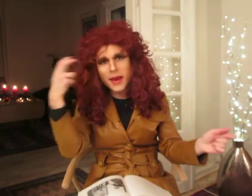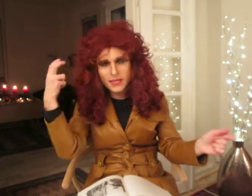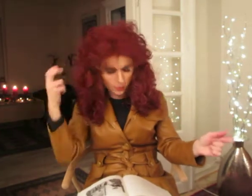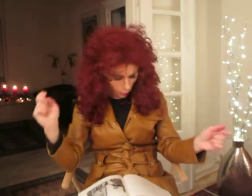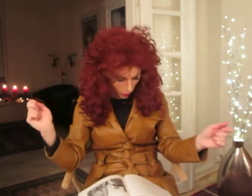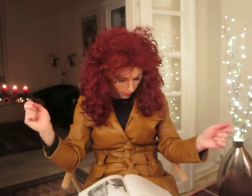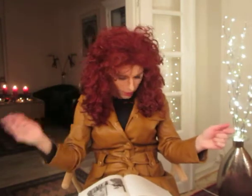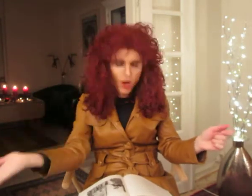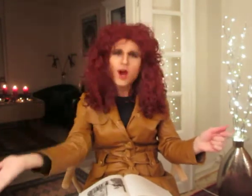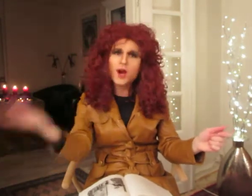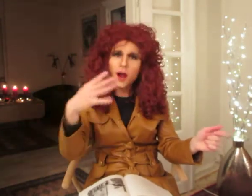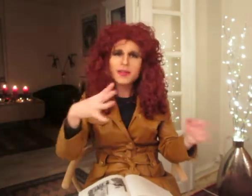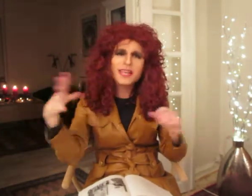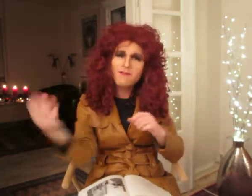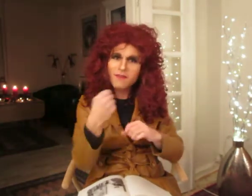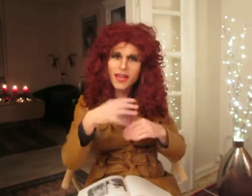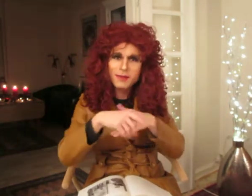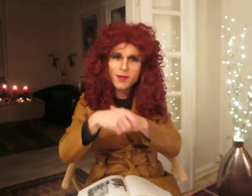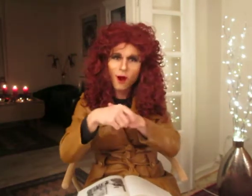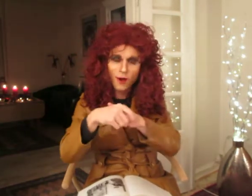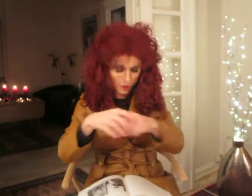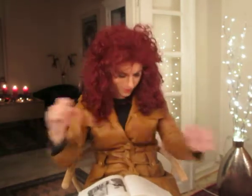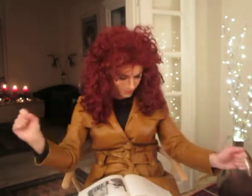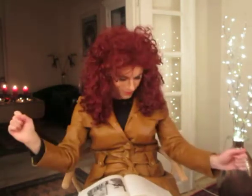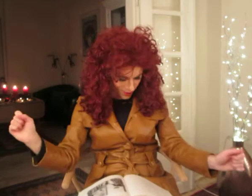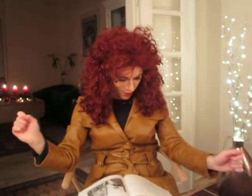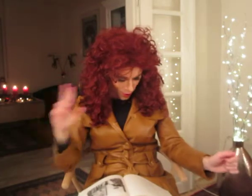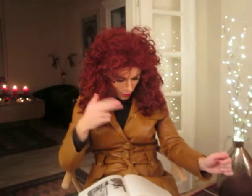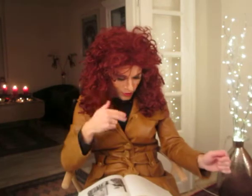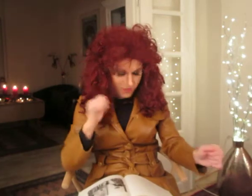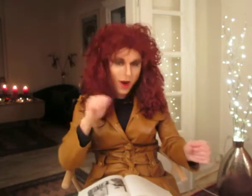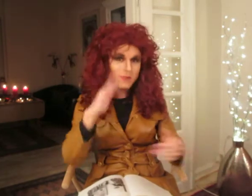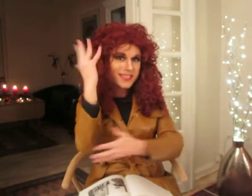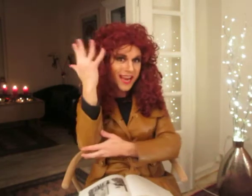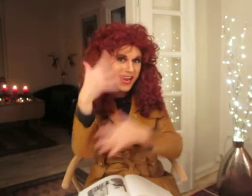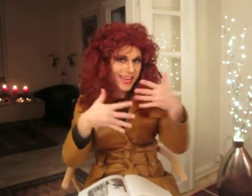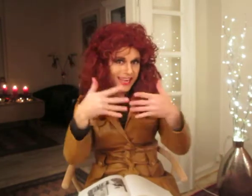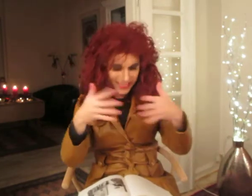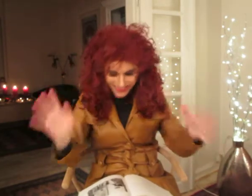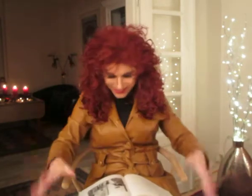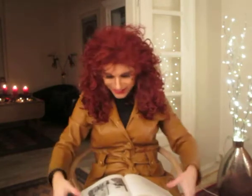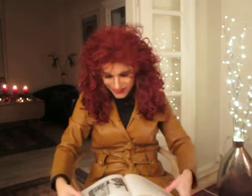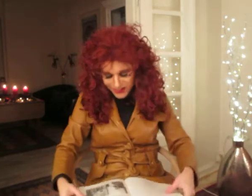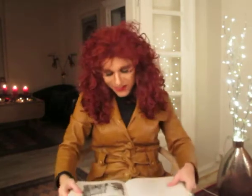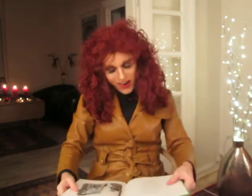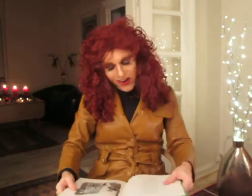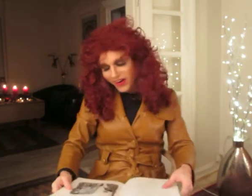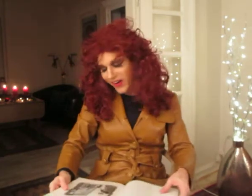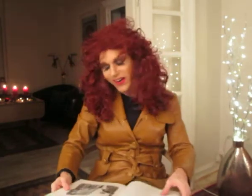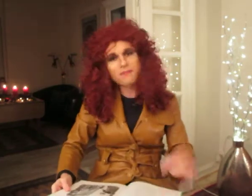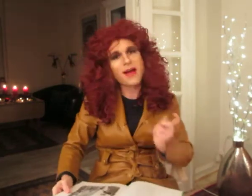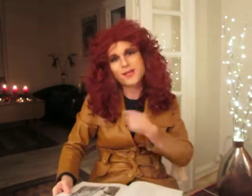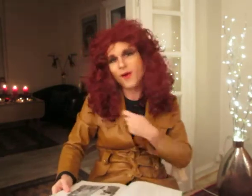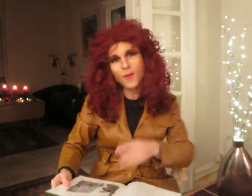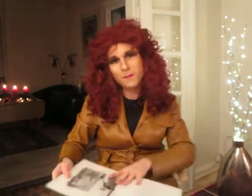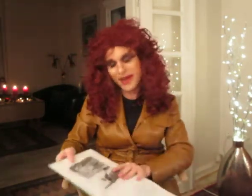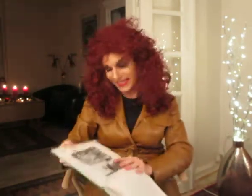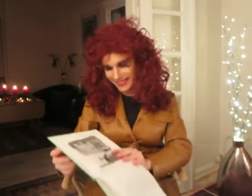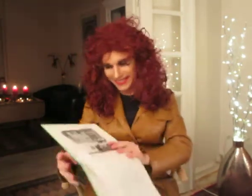Bedstemor! Kom og tage fat i min hånd! Nu kan vi om et træet danse! Åh! Det var så magisk!